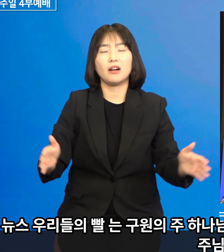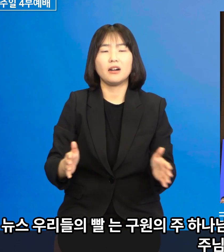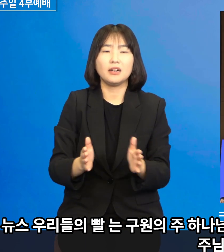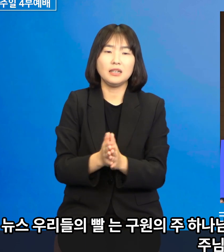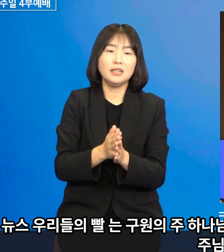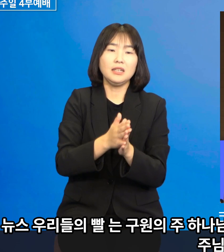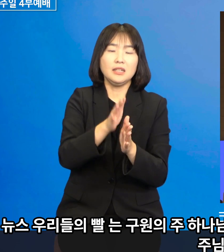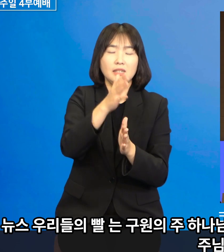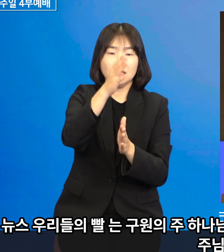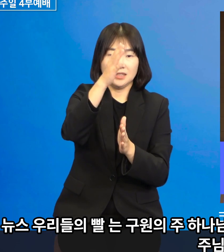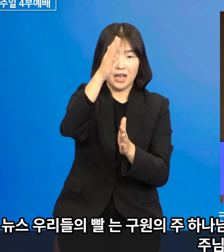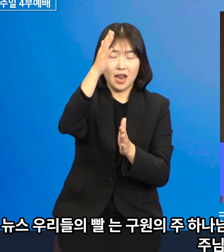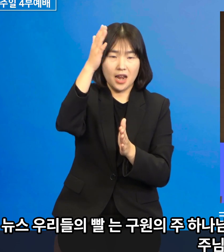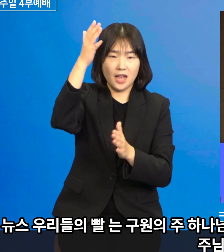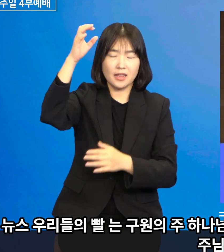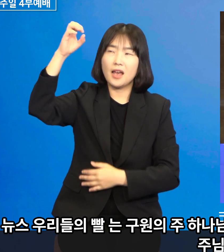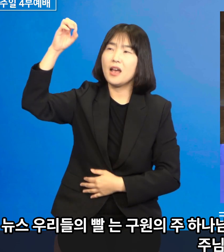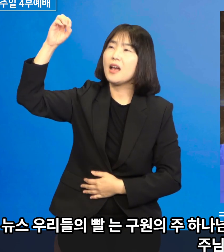하늘에서